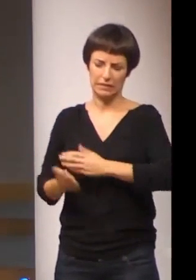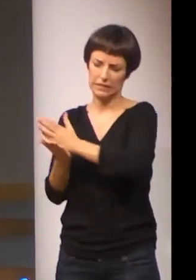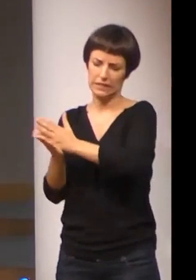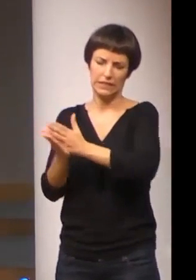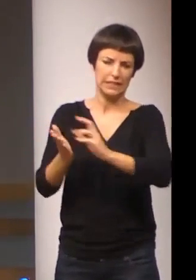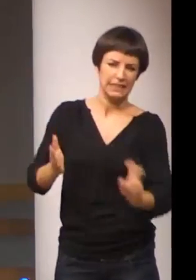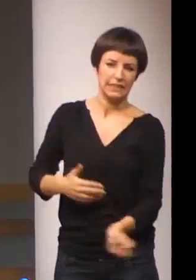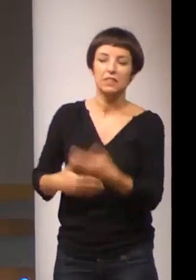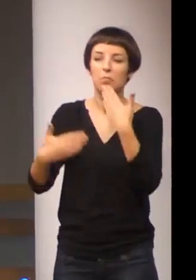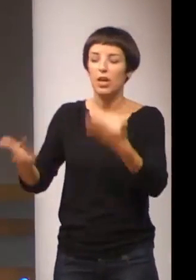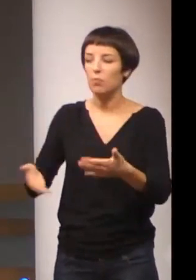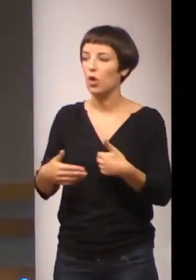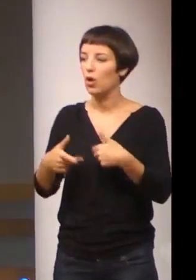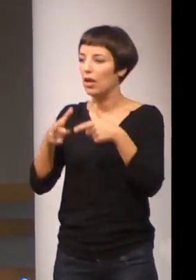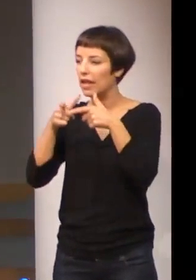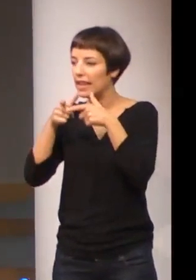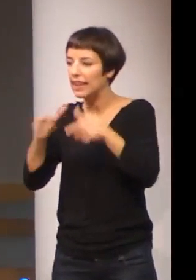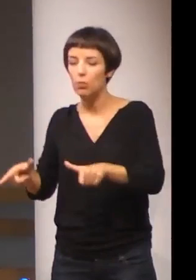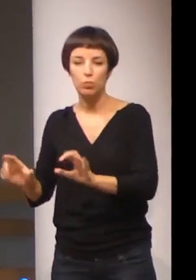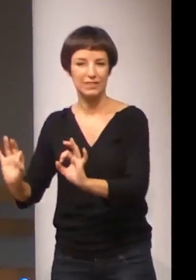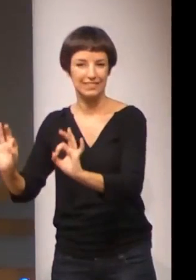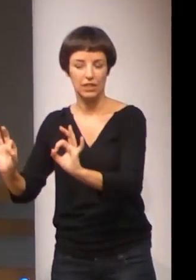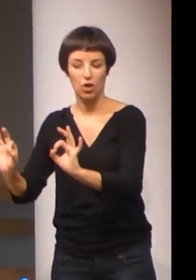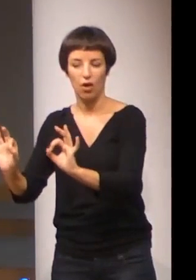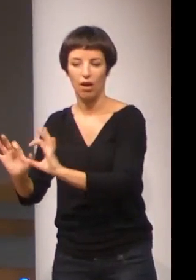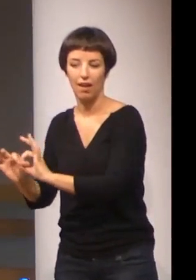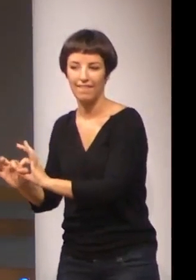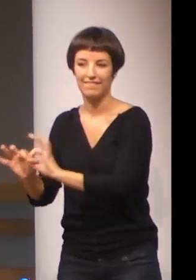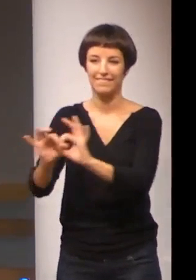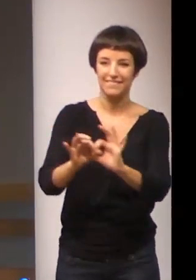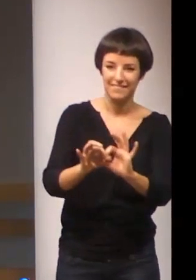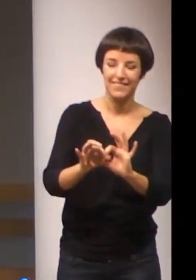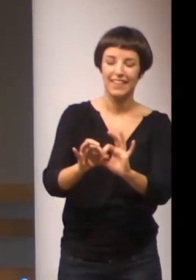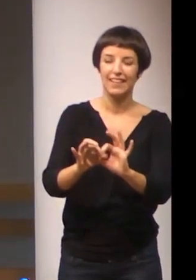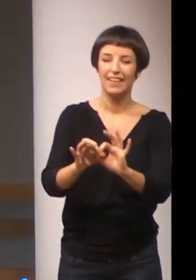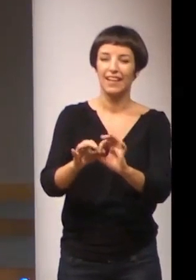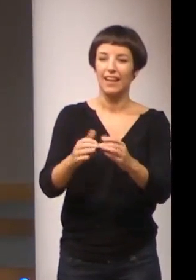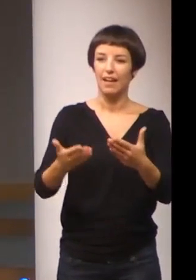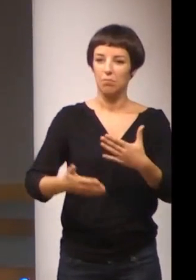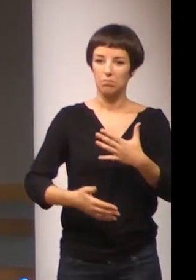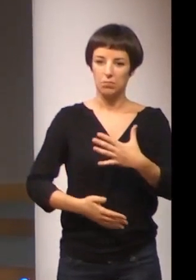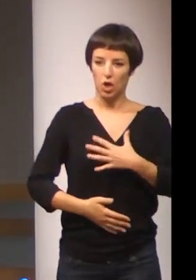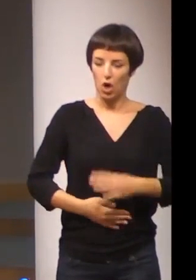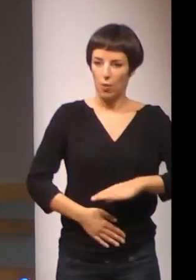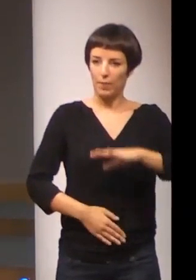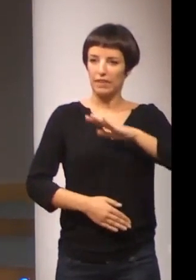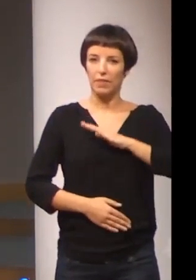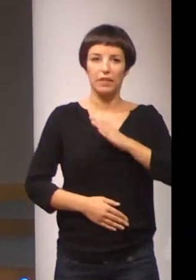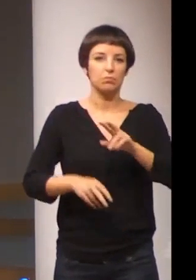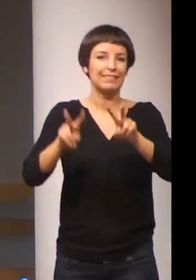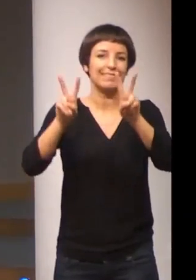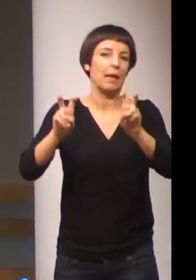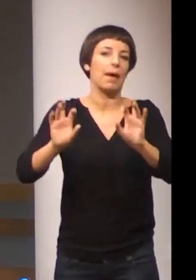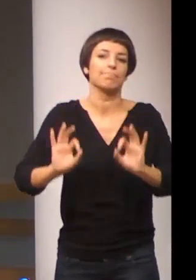lingüístico va relacionado con competencias en un tema